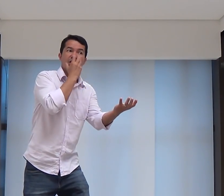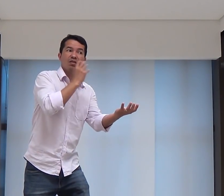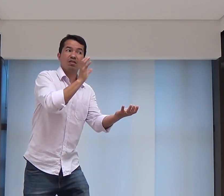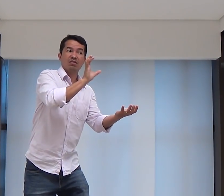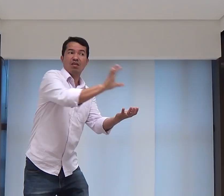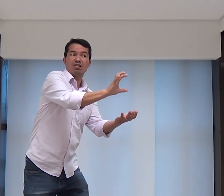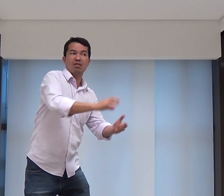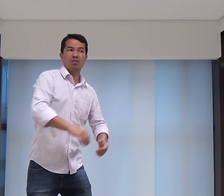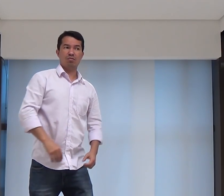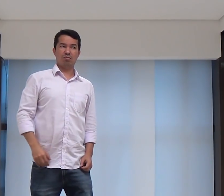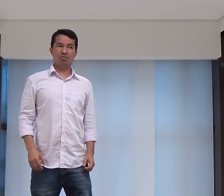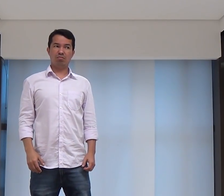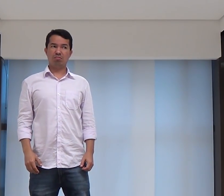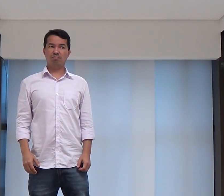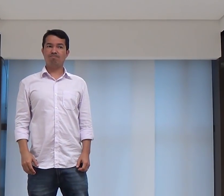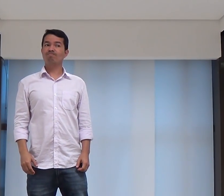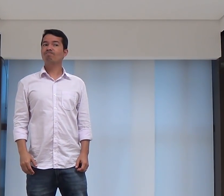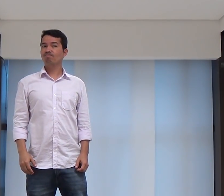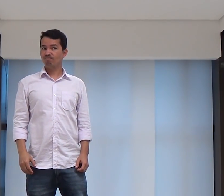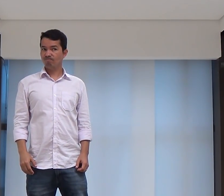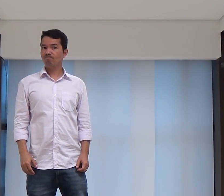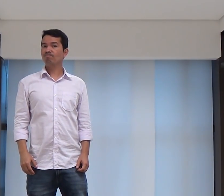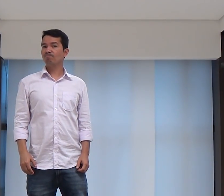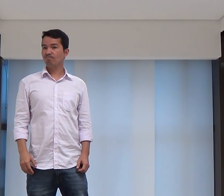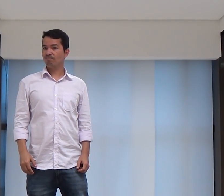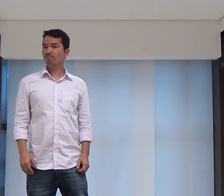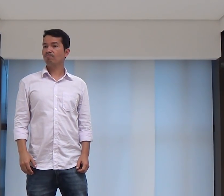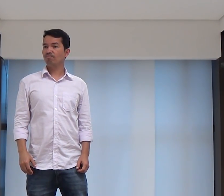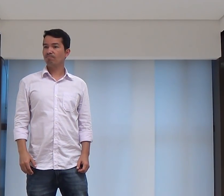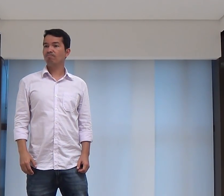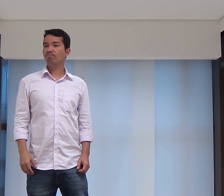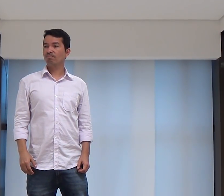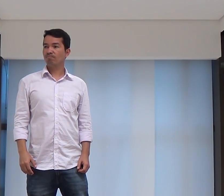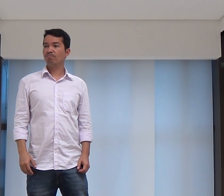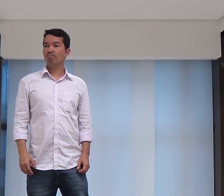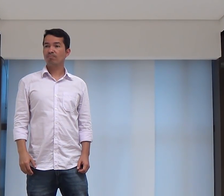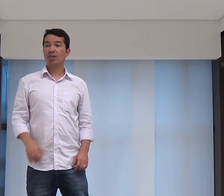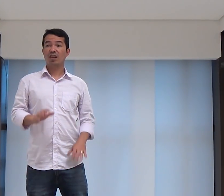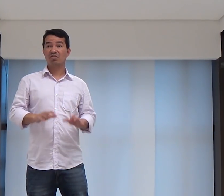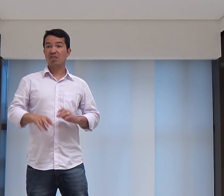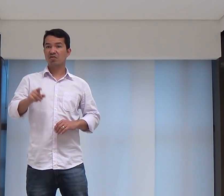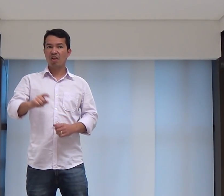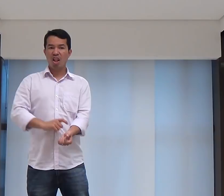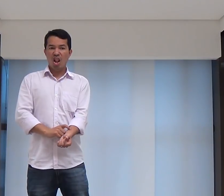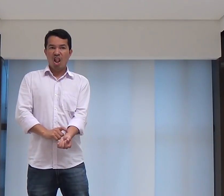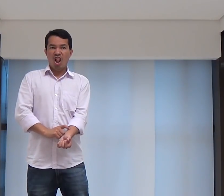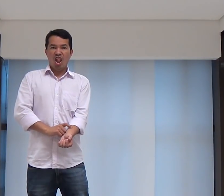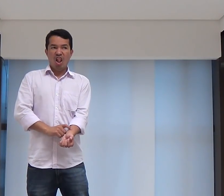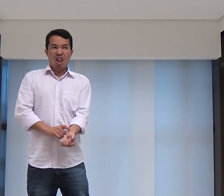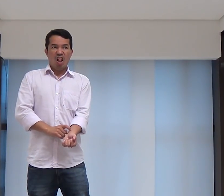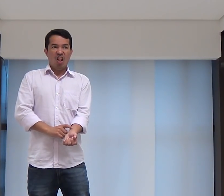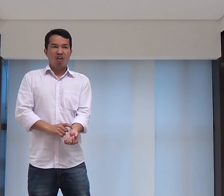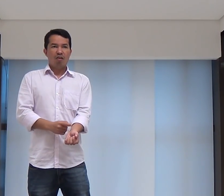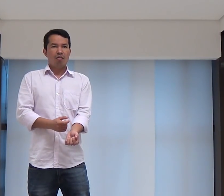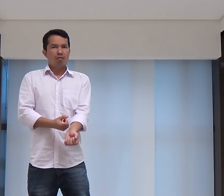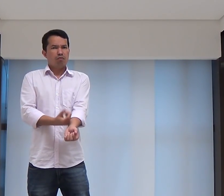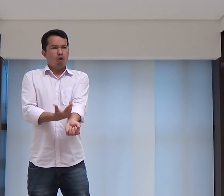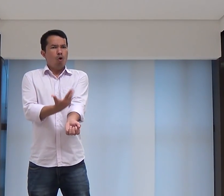às vezes, algumas coisas suas, algumas características suas, parece que pertencem ao dragão. Você é